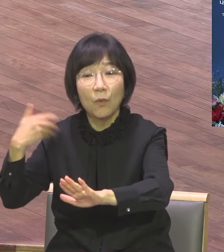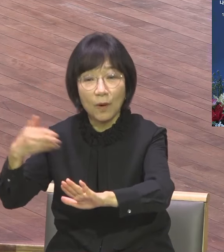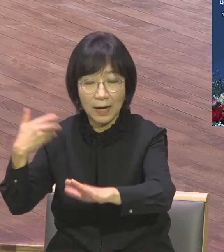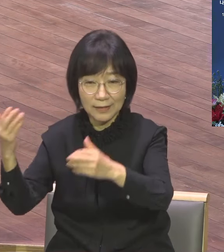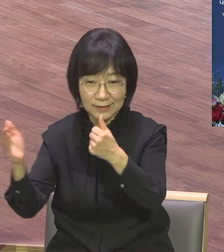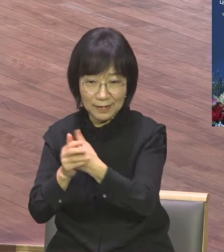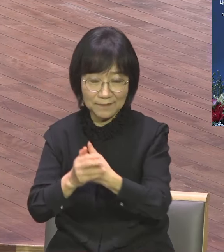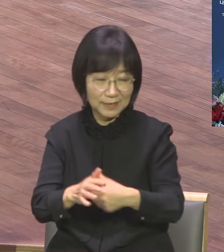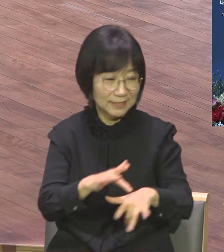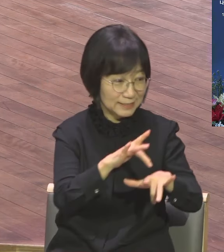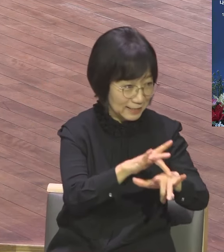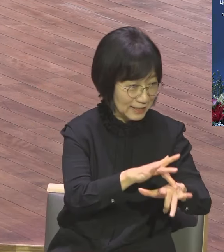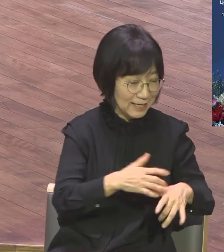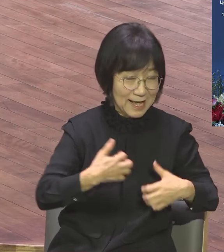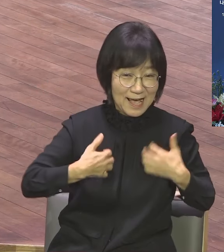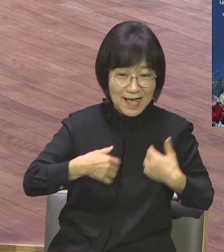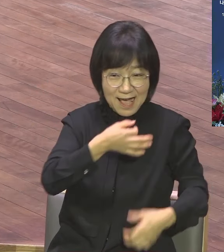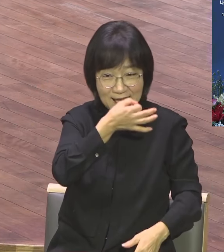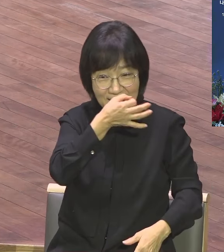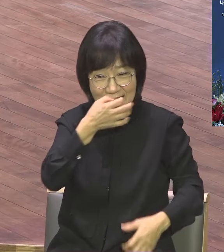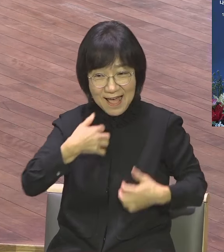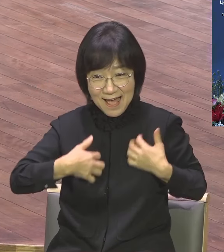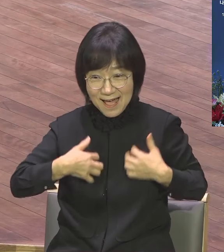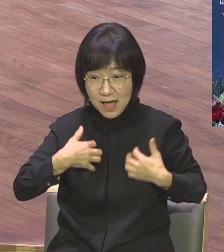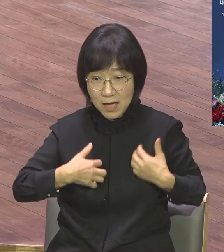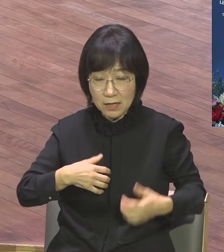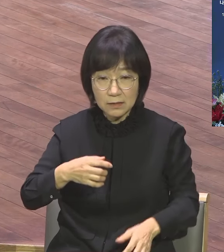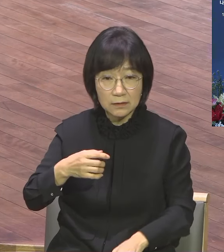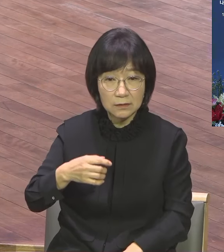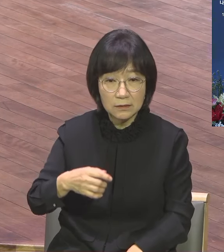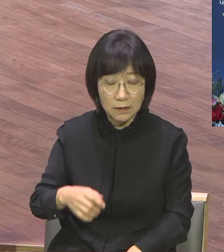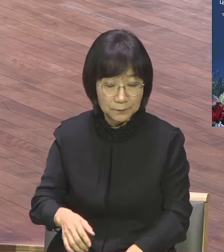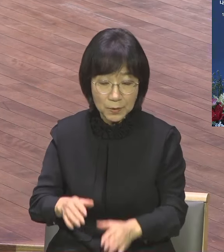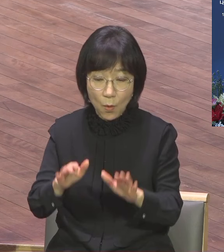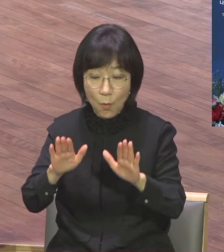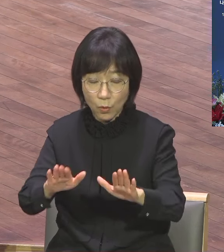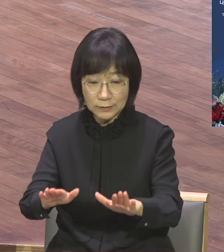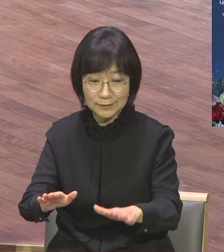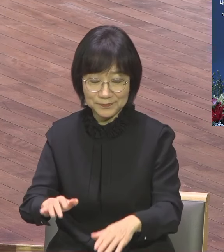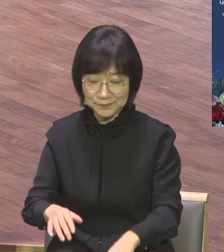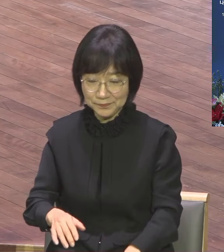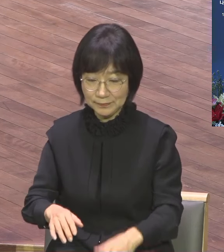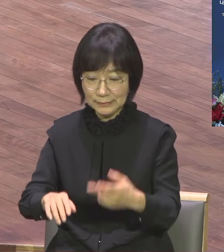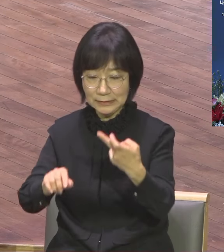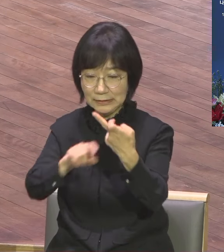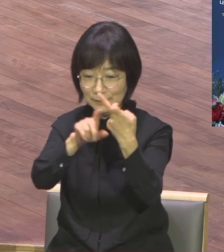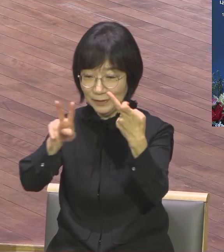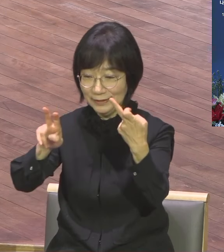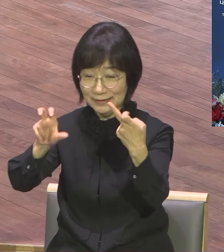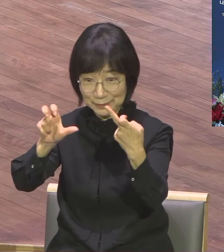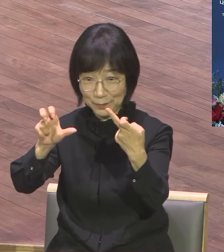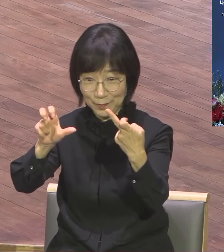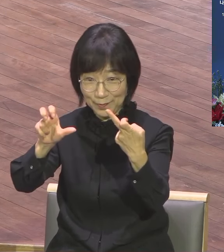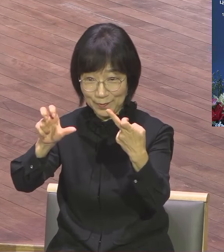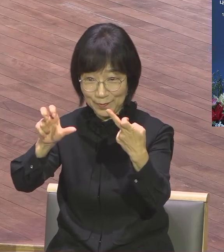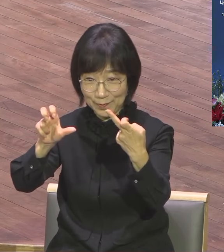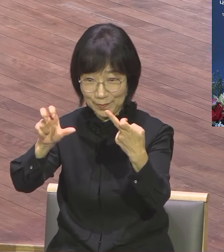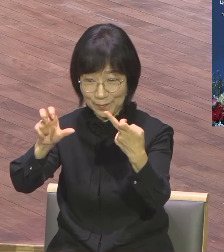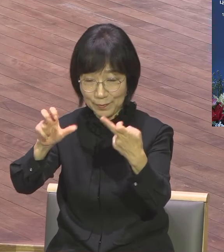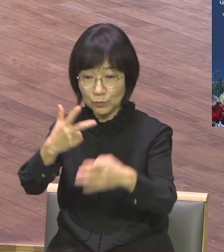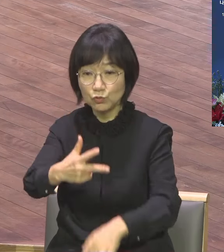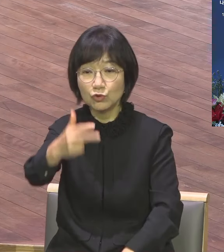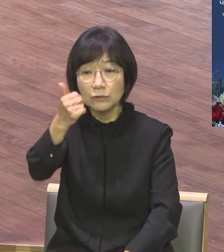기쁘게 만들고 있다는 사실이, 이 성탄절이 성탄의 주인공이신 예수님이 가장 소외된 날이